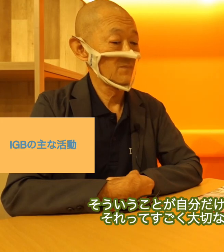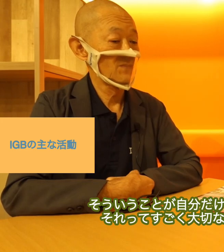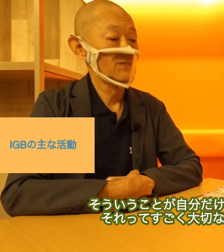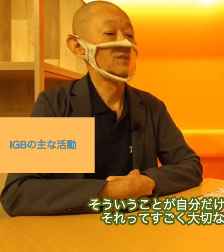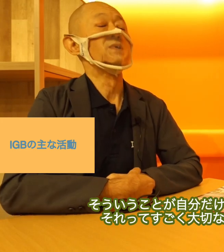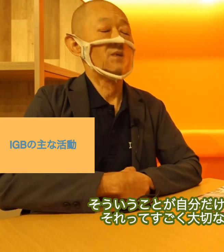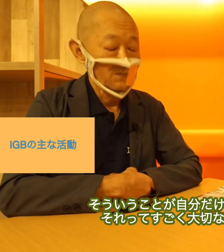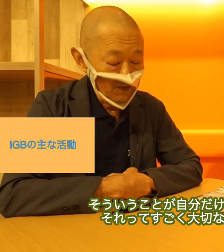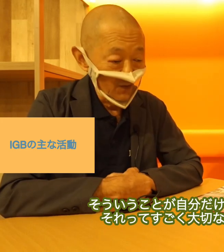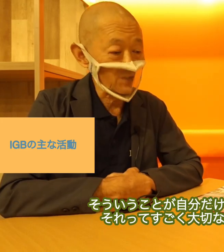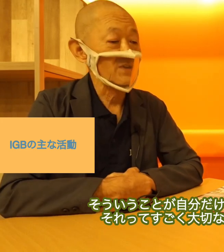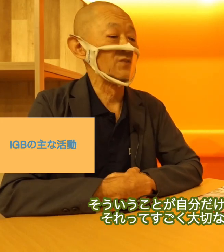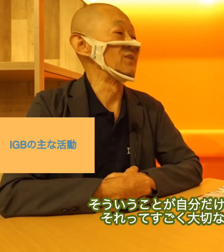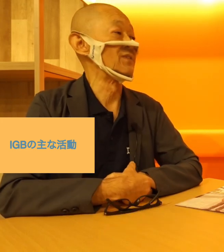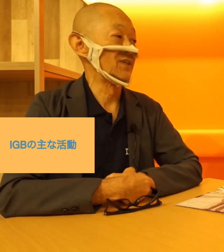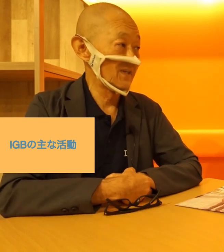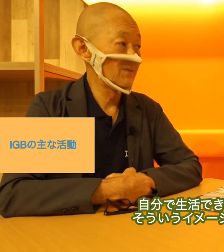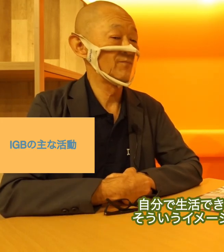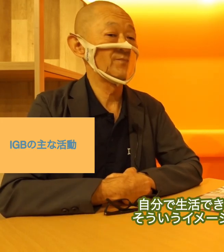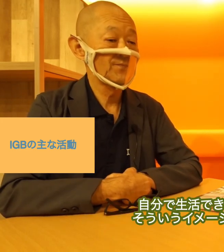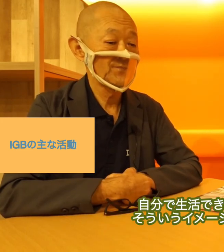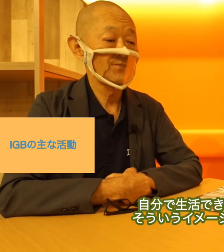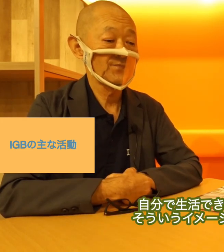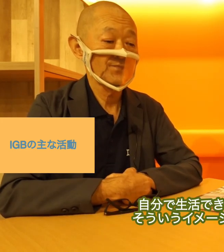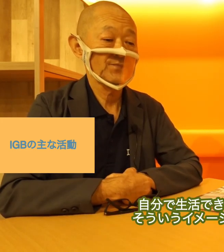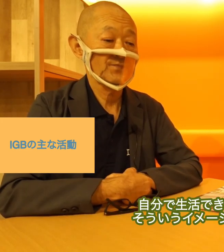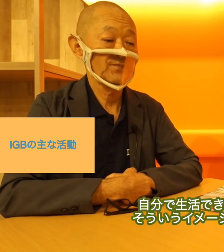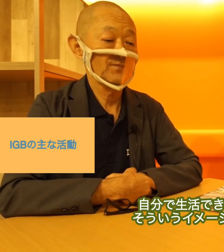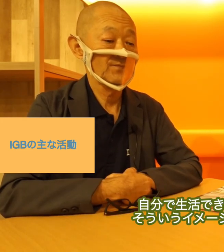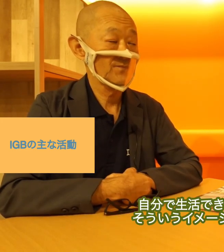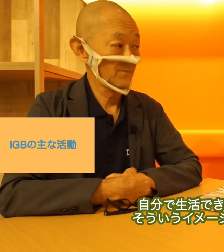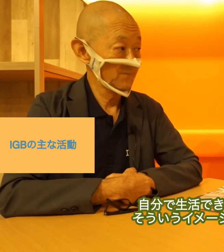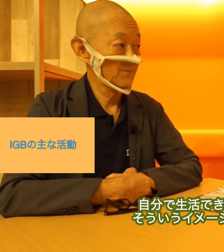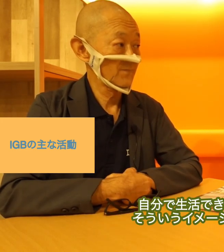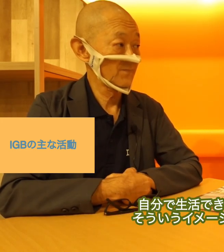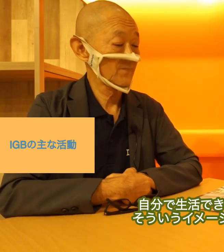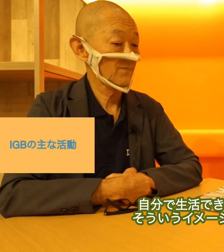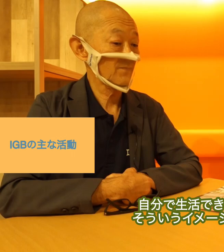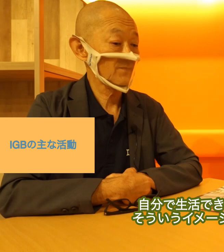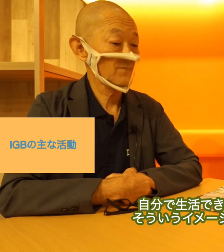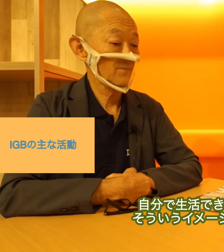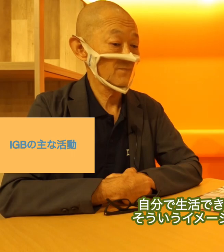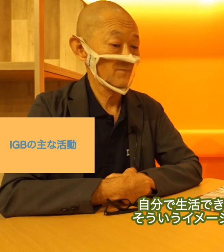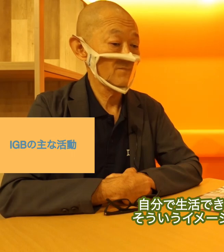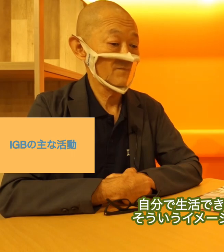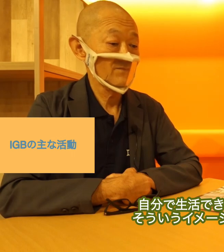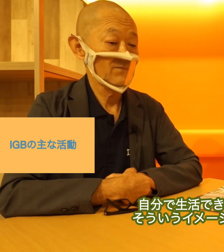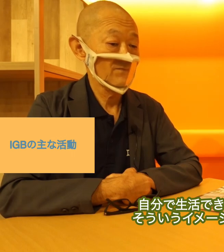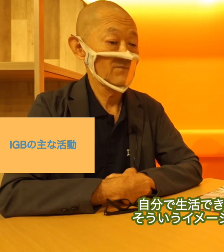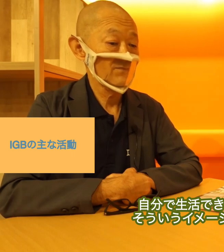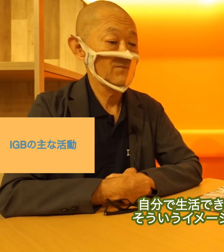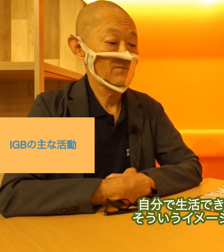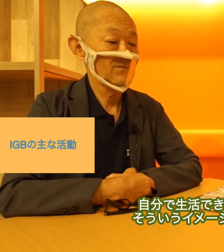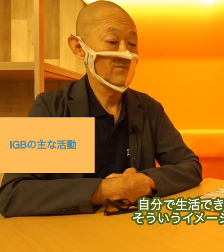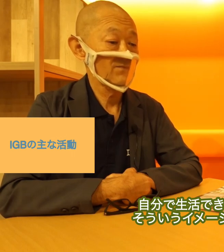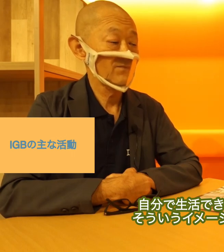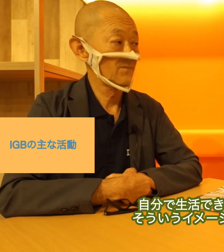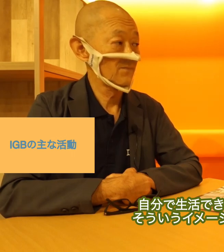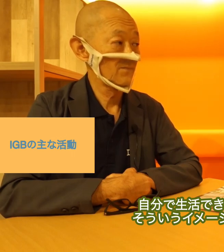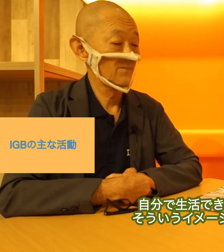と思いますし、 おっしゃる通りですね。 自分で生活できる幅が増えた、そういうようなイメージが湧きました